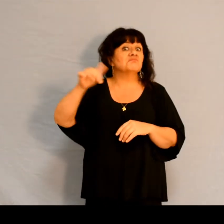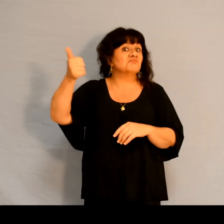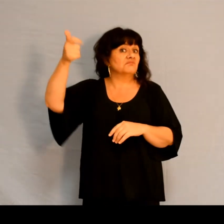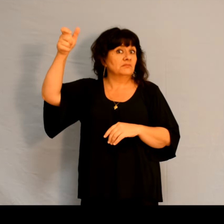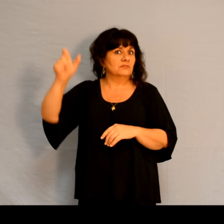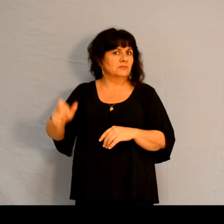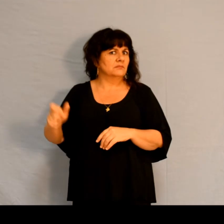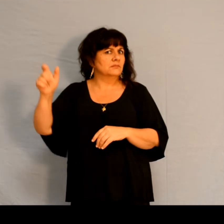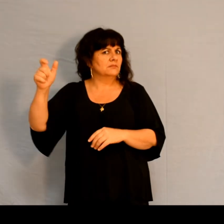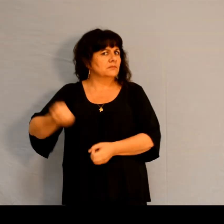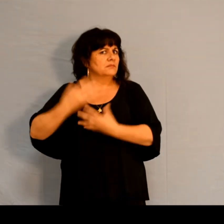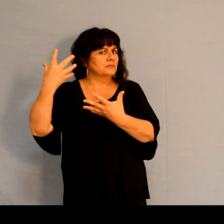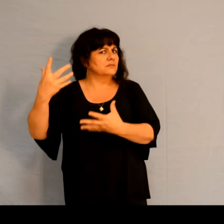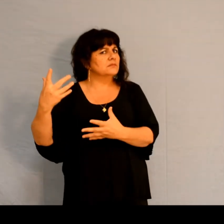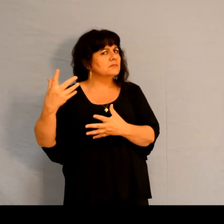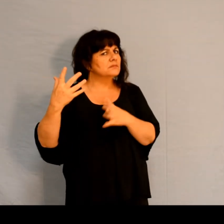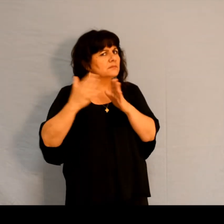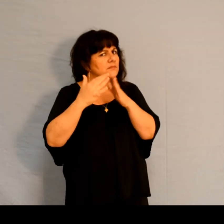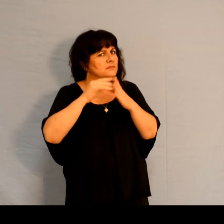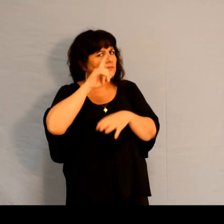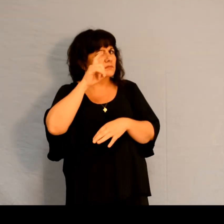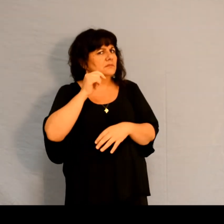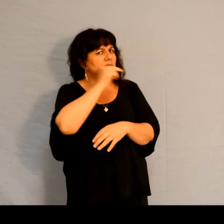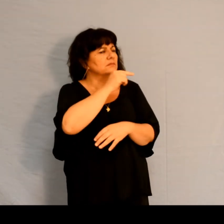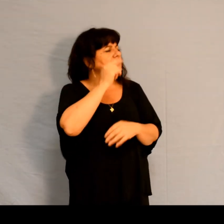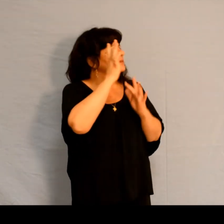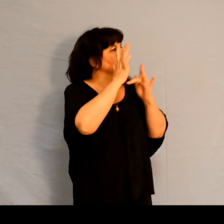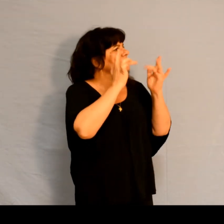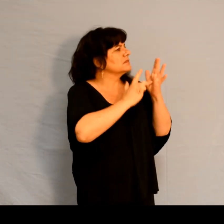Maître, dis à mon frère de partager avec moi notre héritage.